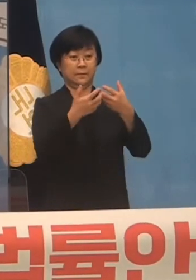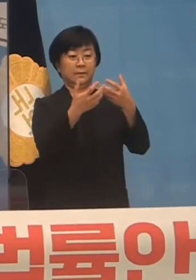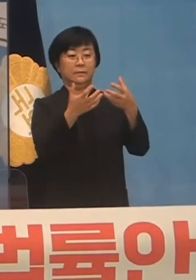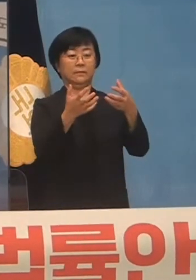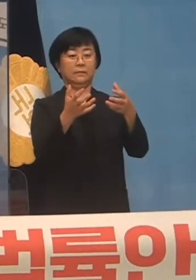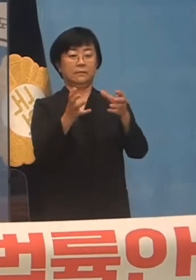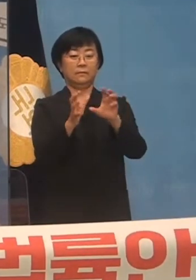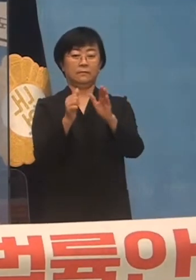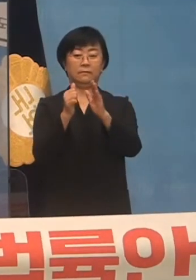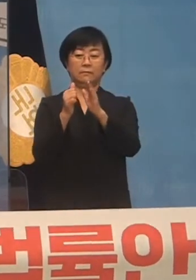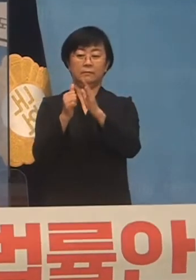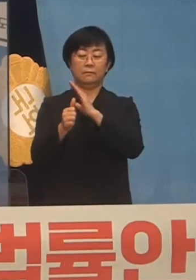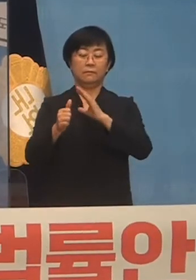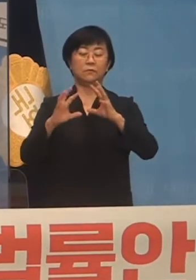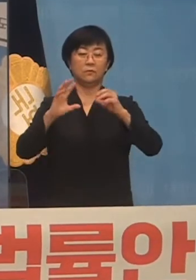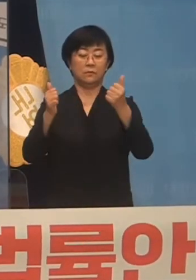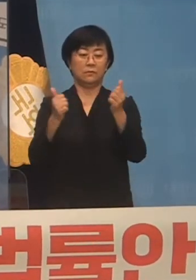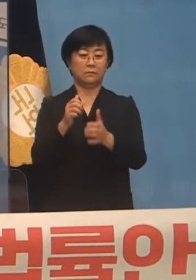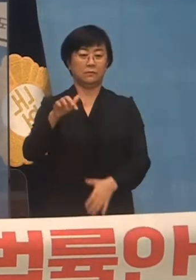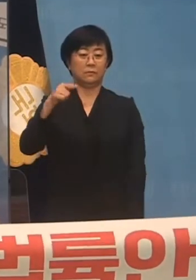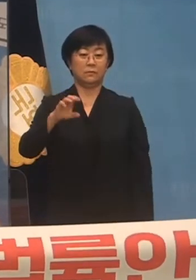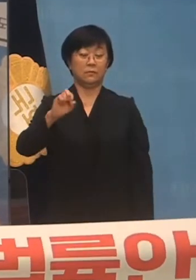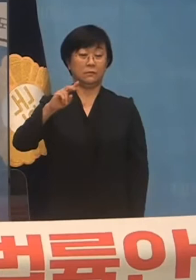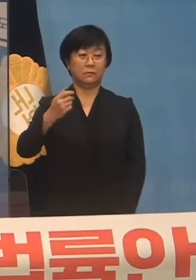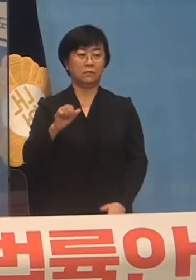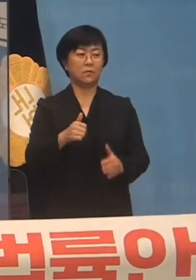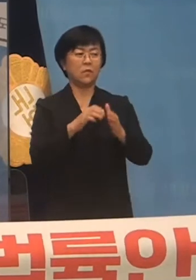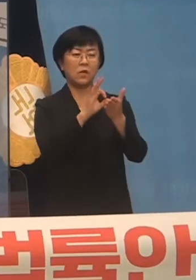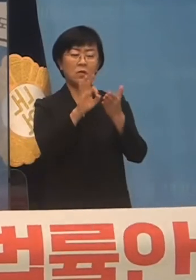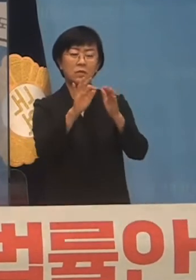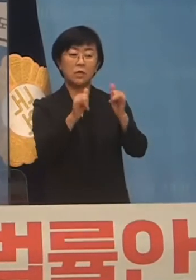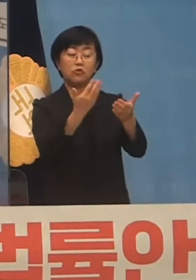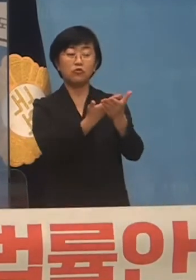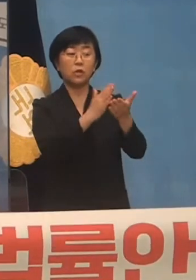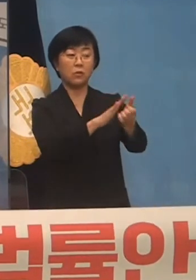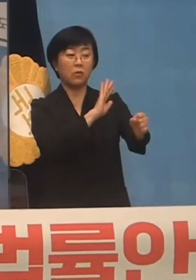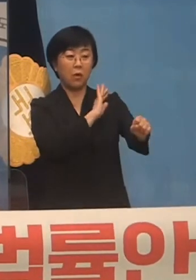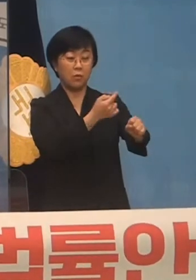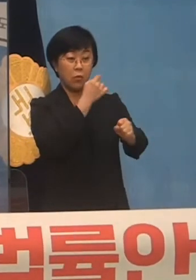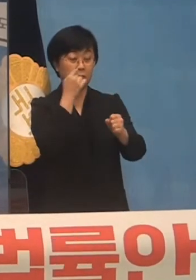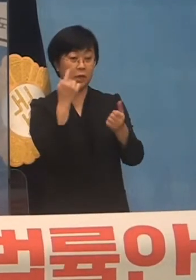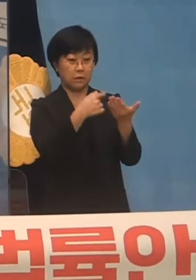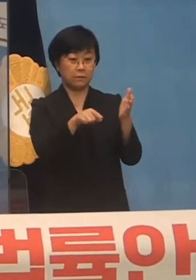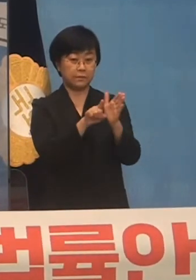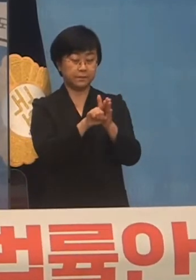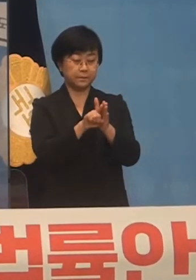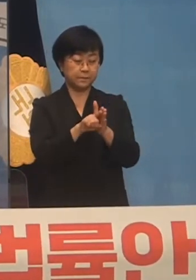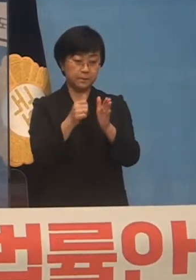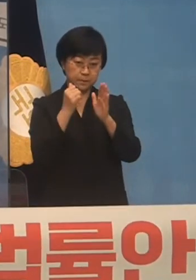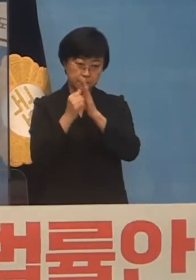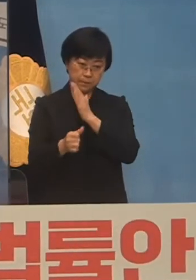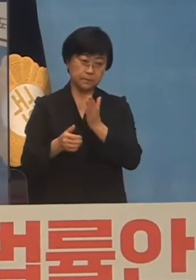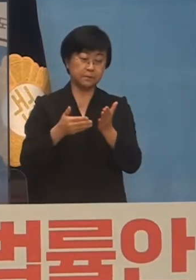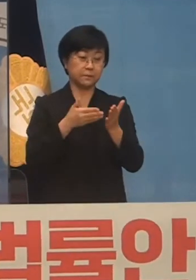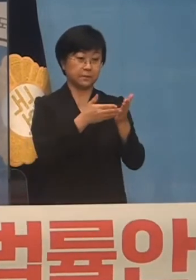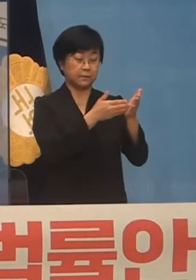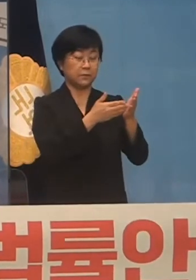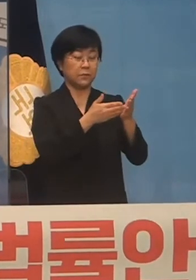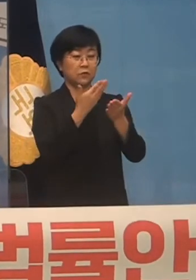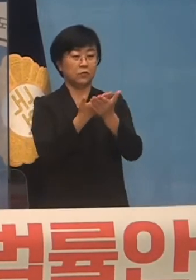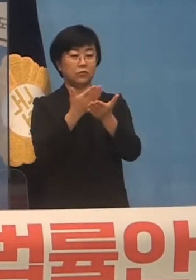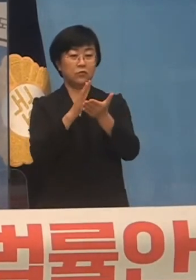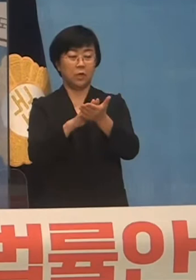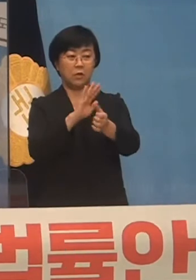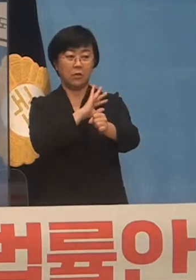국회의원 강은희입니다. 소비자의 수리권 보장을 위하여 제가 기부 발의한 수리할 권리에